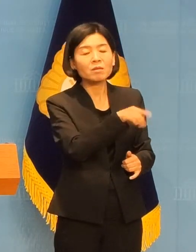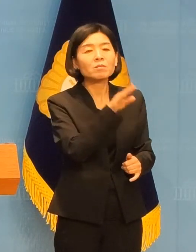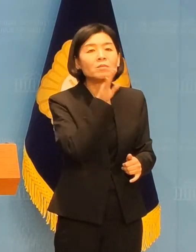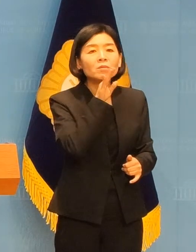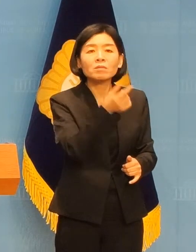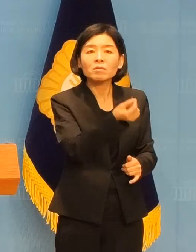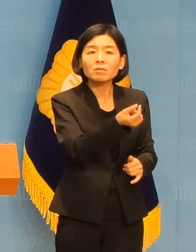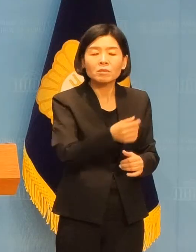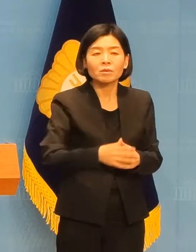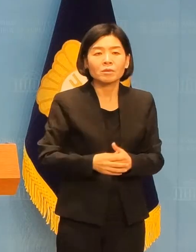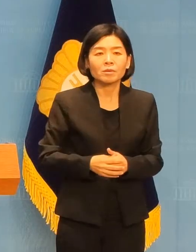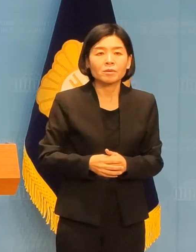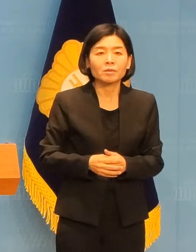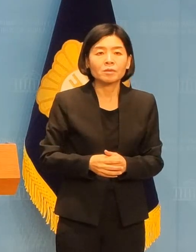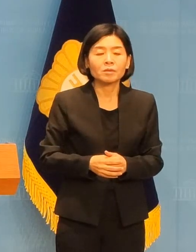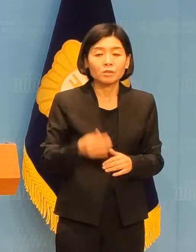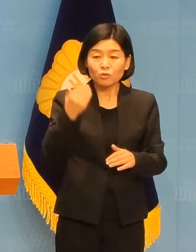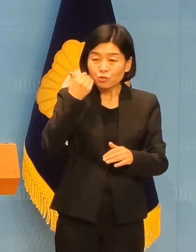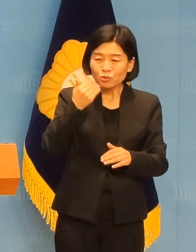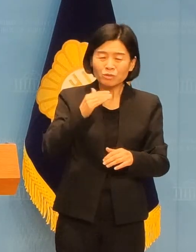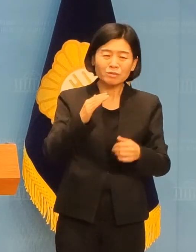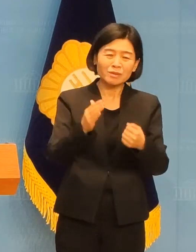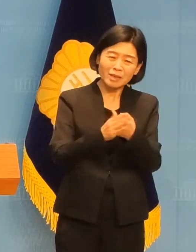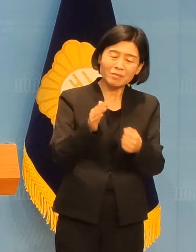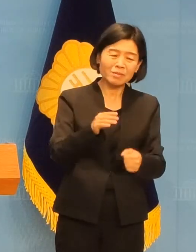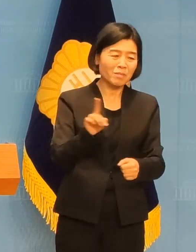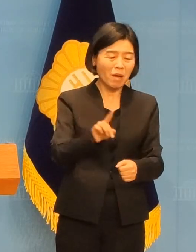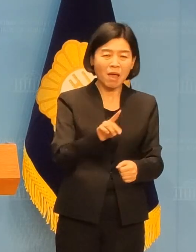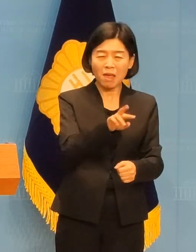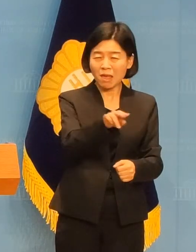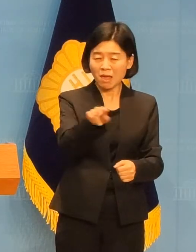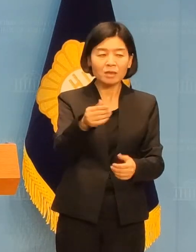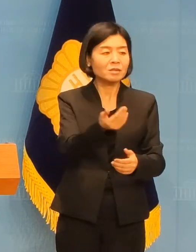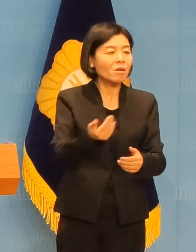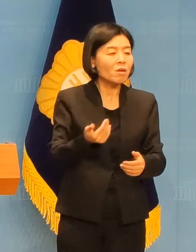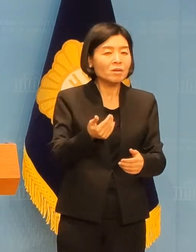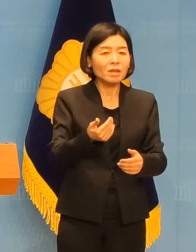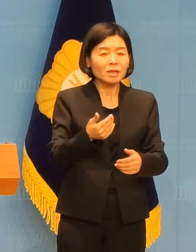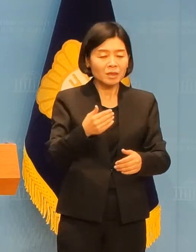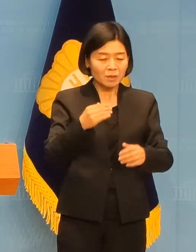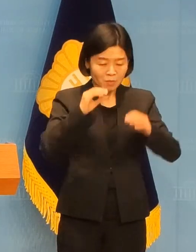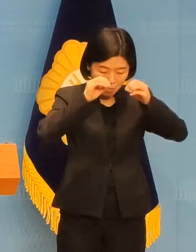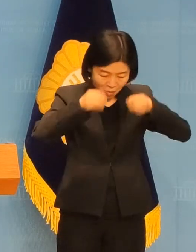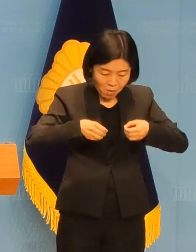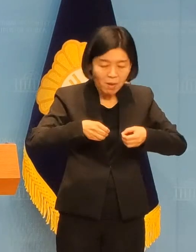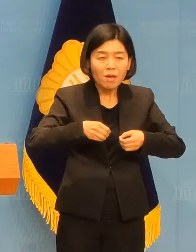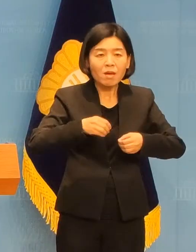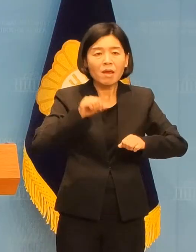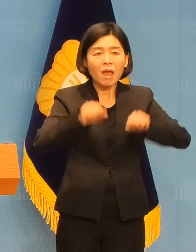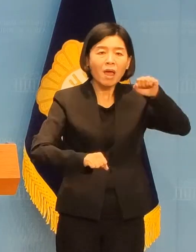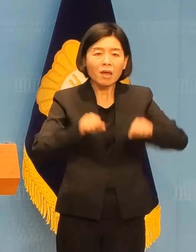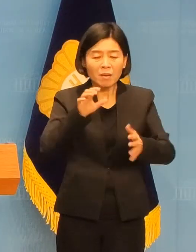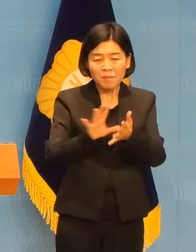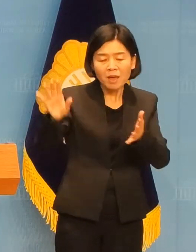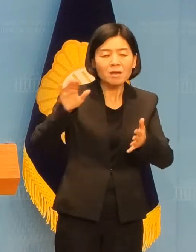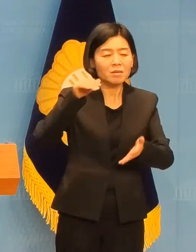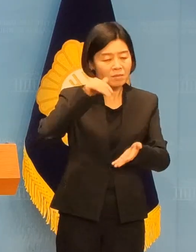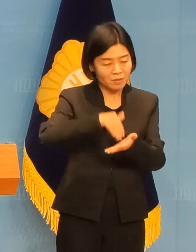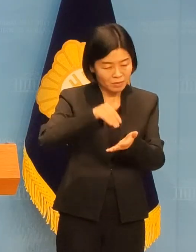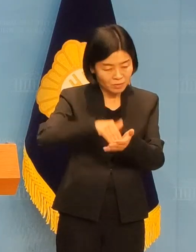장본인입니다. 남을 평가하기 전에 온갖 추태를 보인 자신의 행동부터 반성해야 할